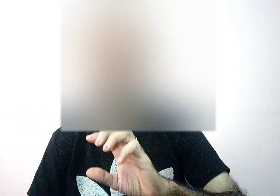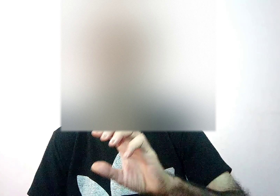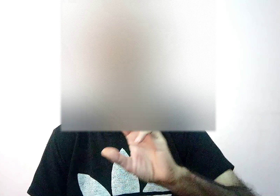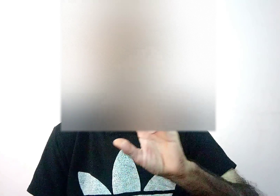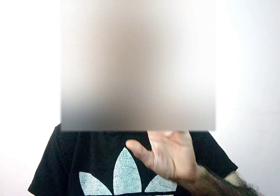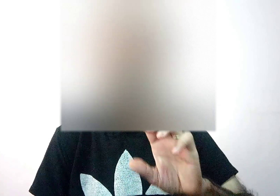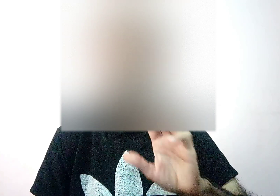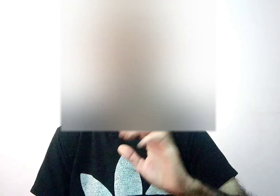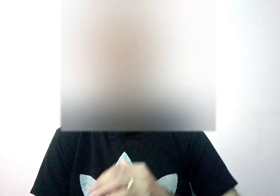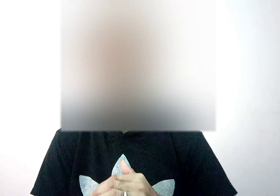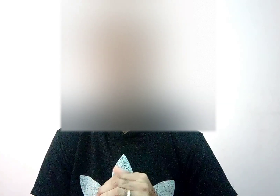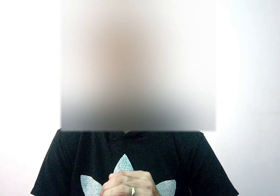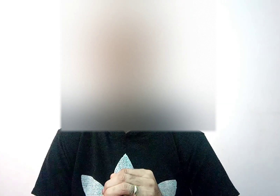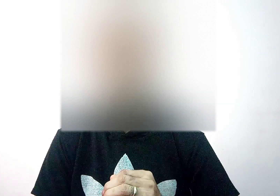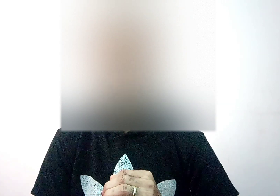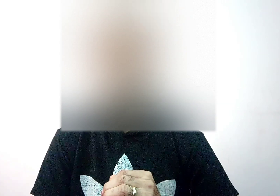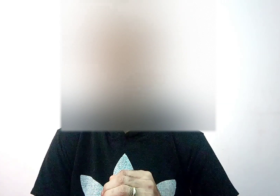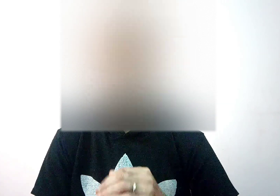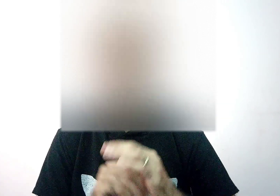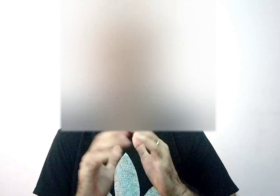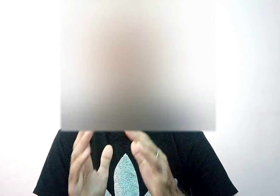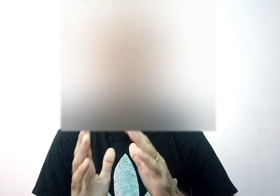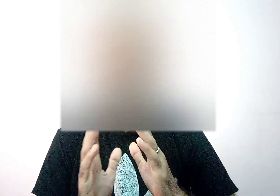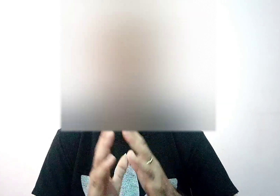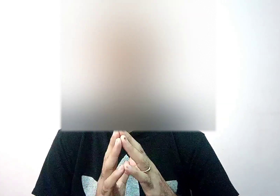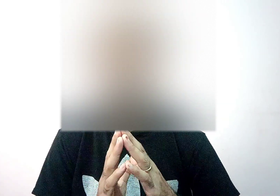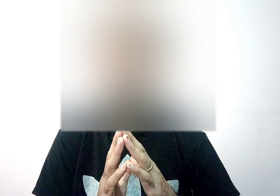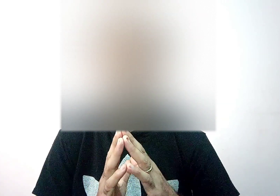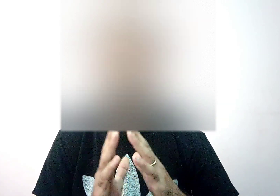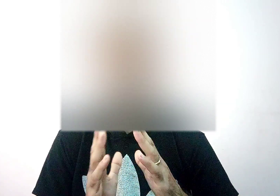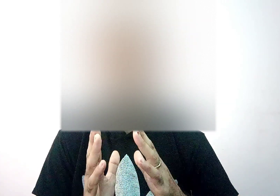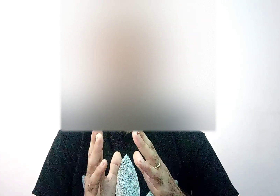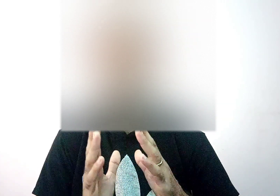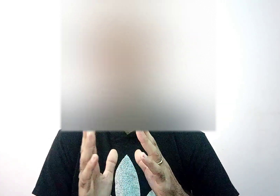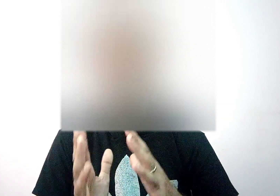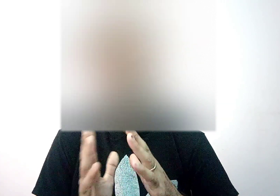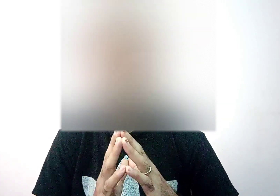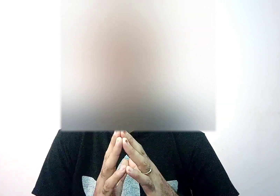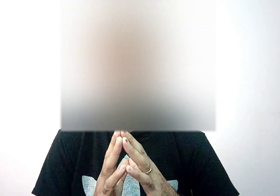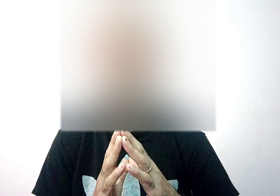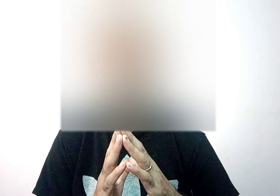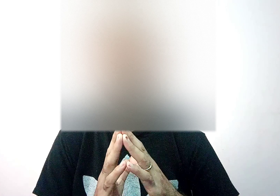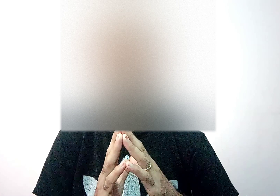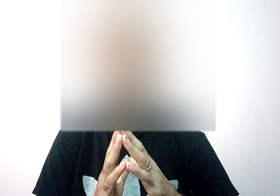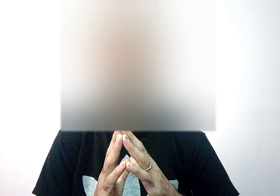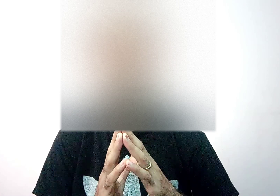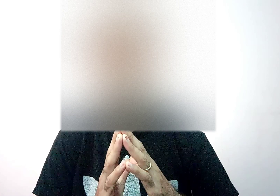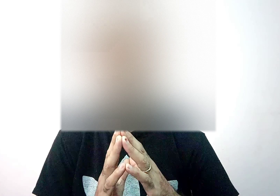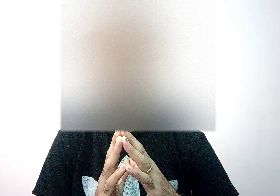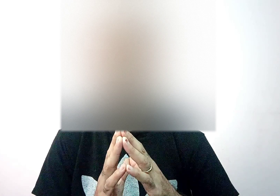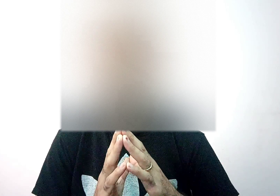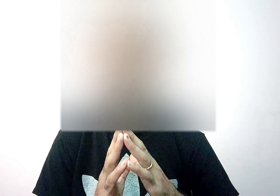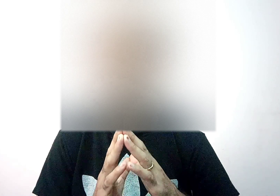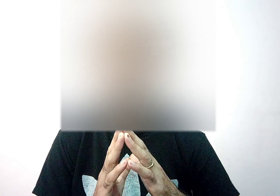في القاهرة، وده اللي قاله السفير محمد كمال عمر وزير الخارجية الأسبق، وقال ان